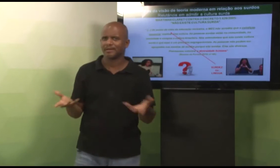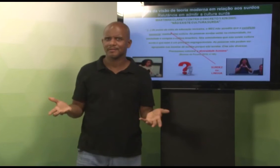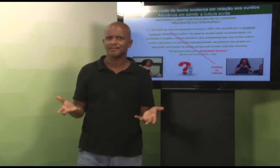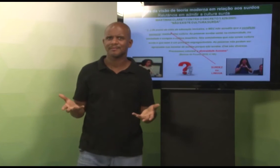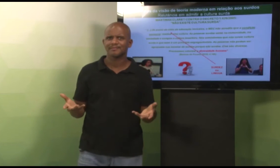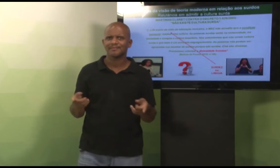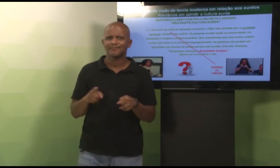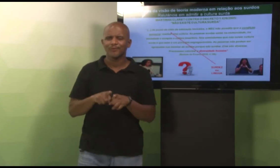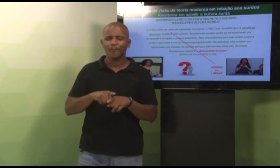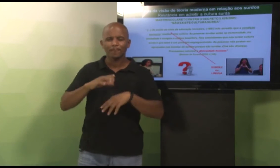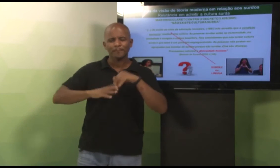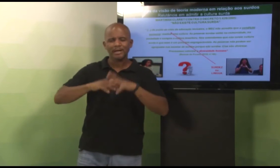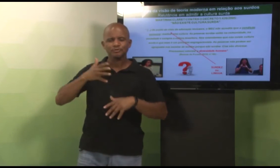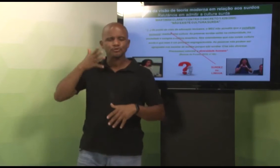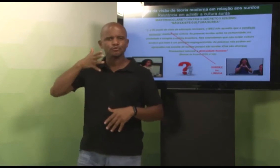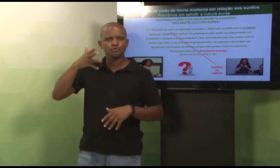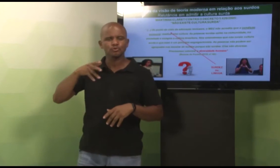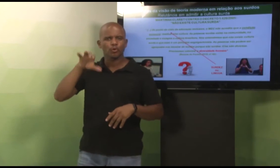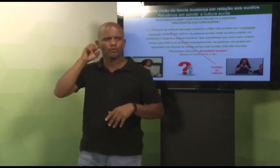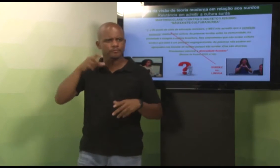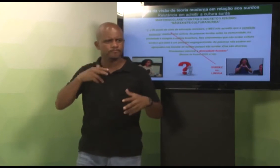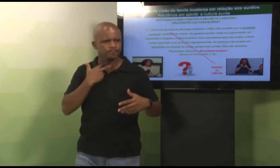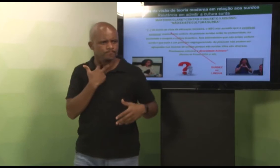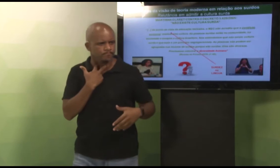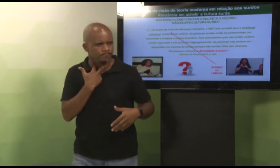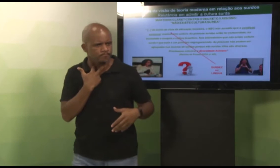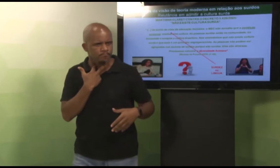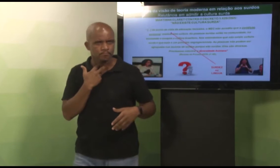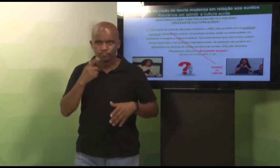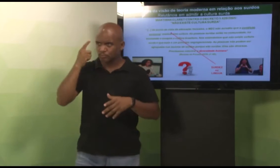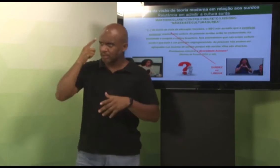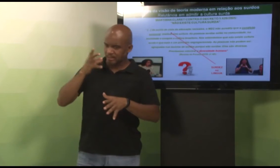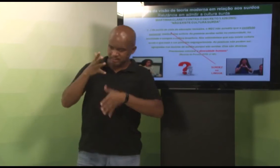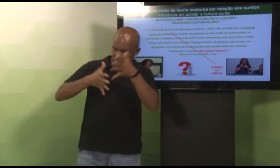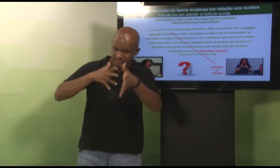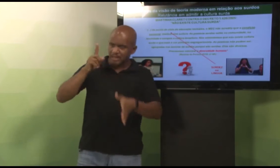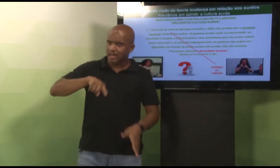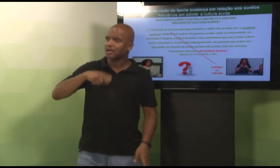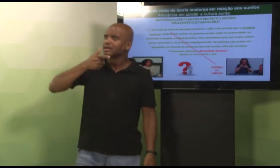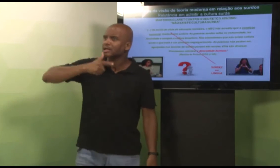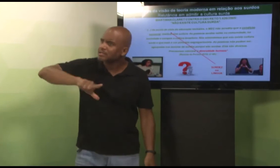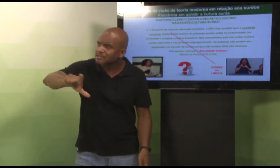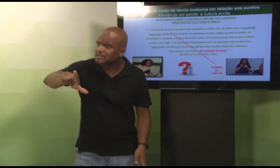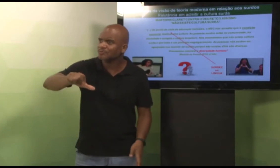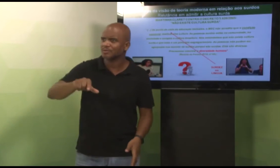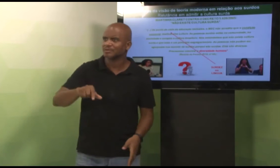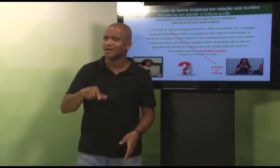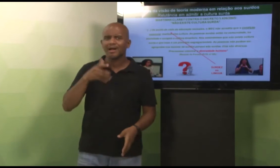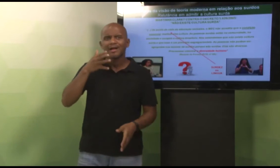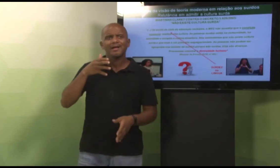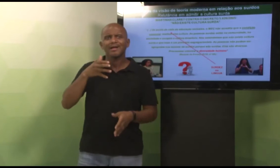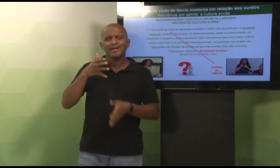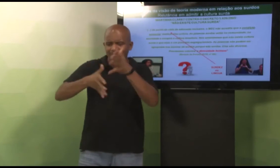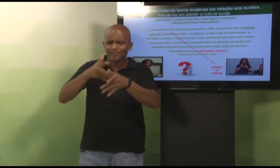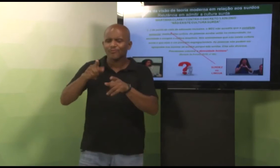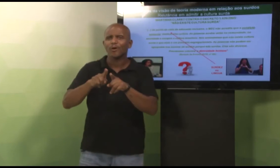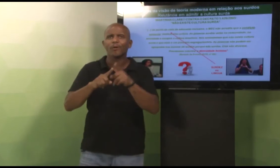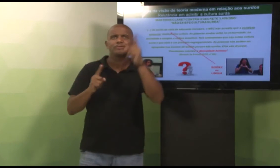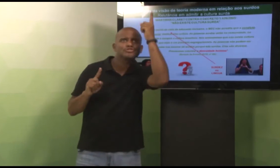assim adquiram a sua língua e se comuniquem por meio dela. Então, foi por meio da prática discursiva que foi mostrado isso, que a